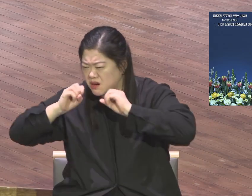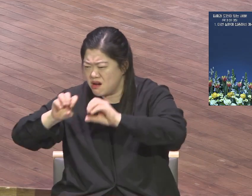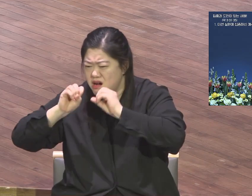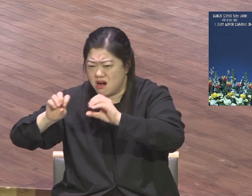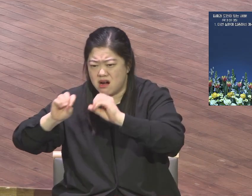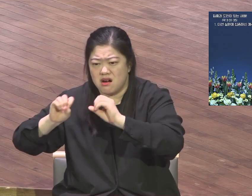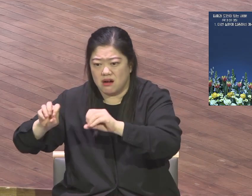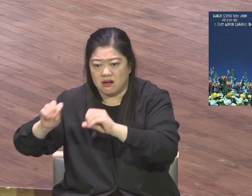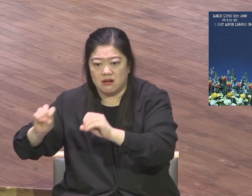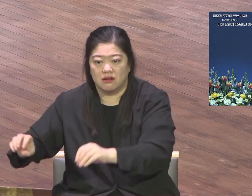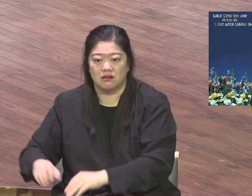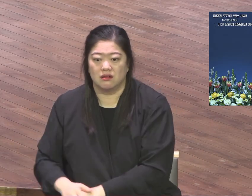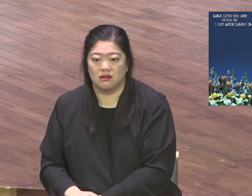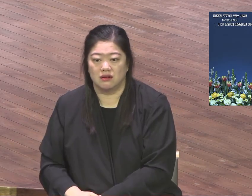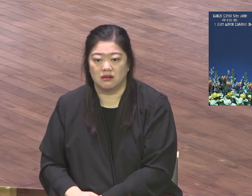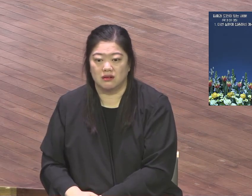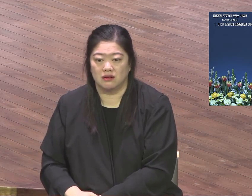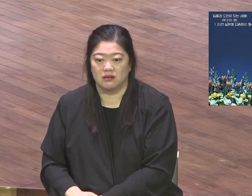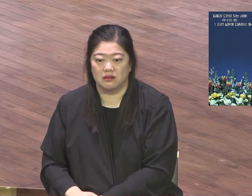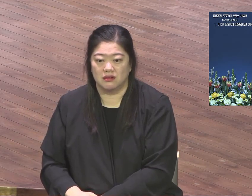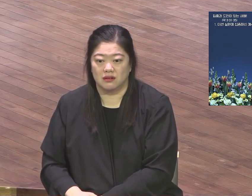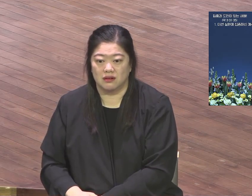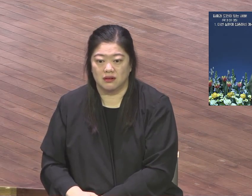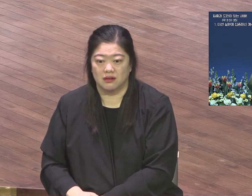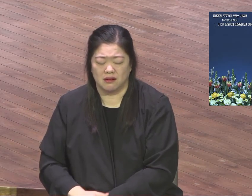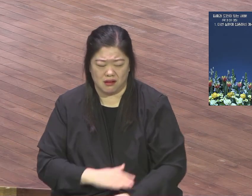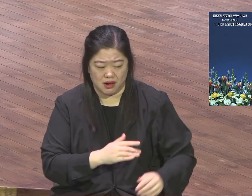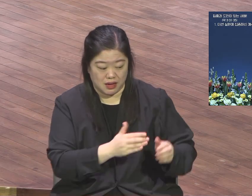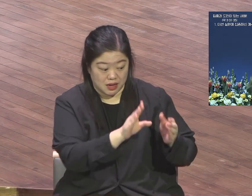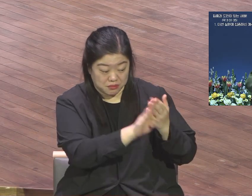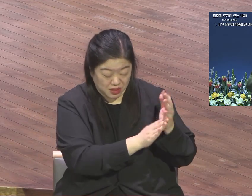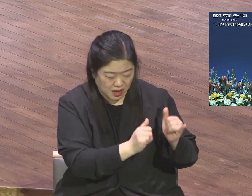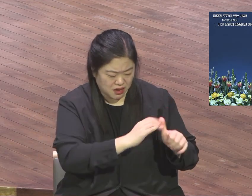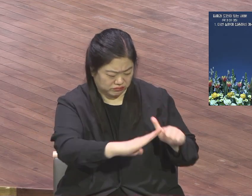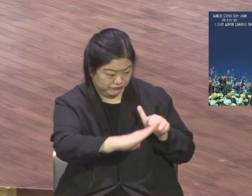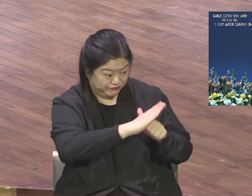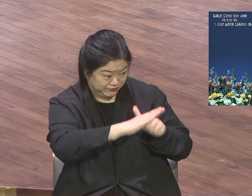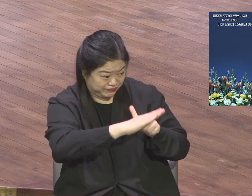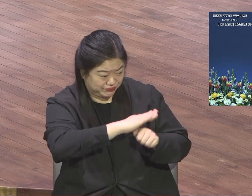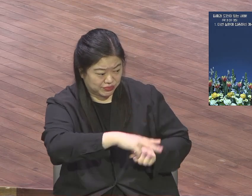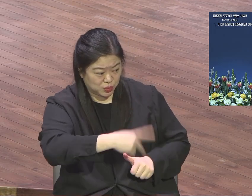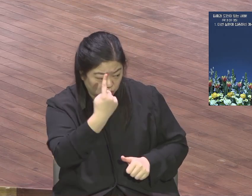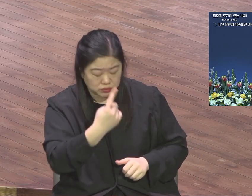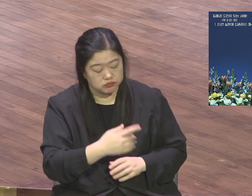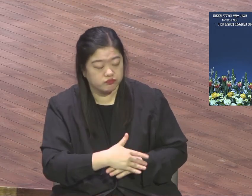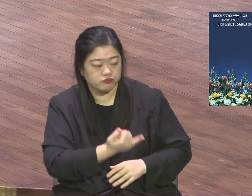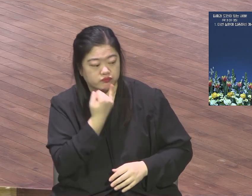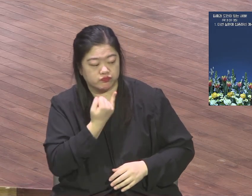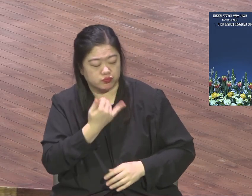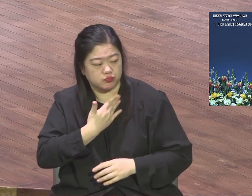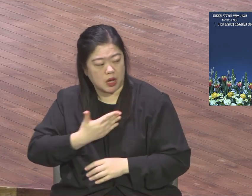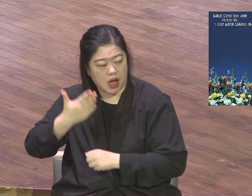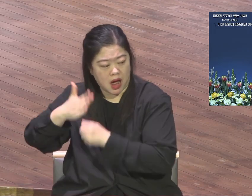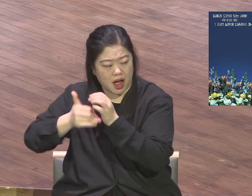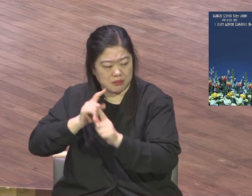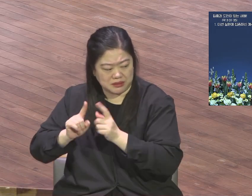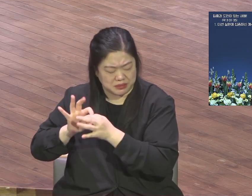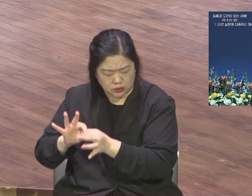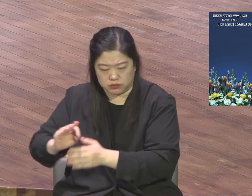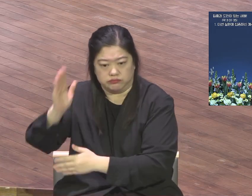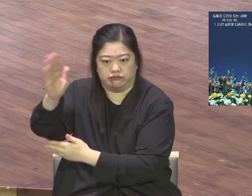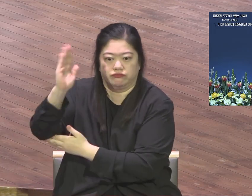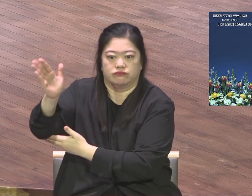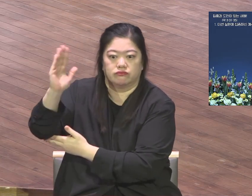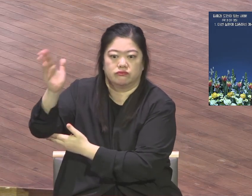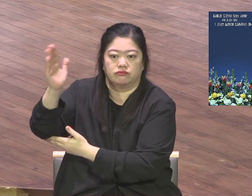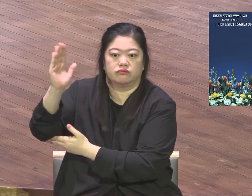서슬이 퍼른 그 죽음의 위협 앞에서 조금도 개의치 않고 담대하게 천국 복음을 그렇게 전가하는 모습을 보면서